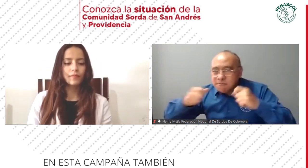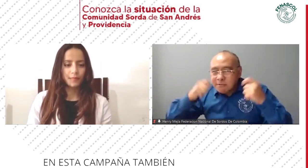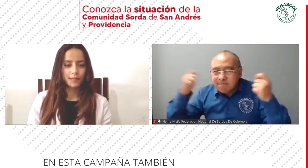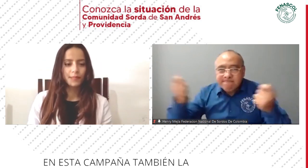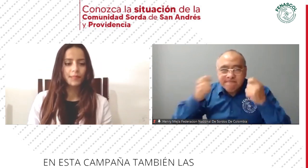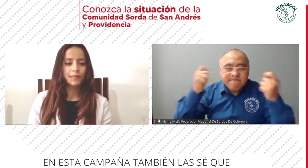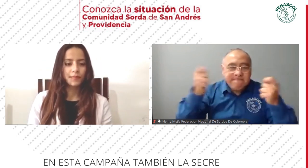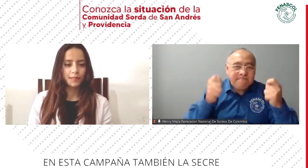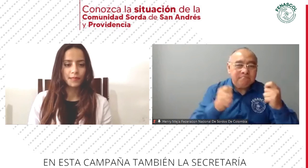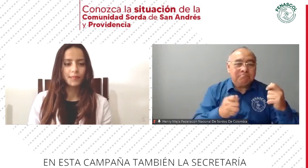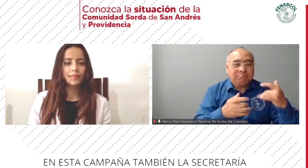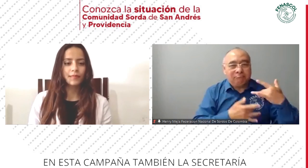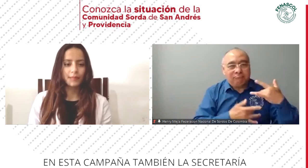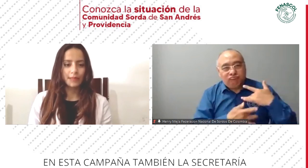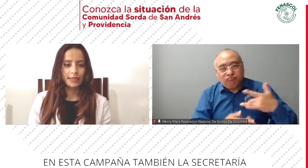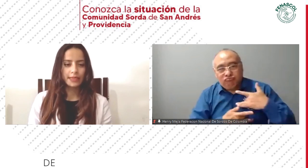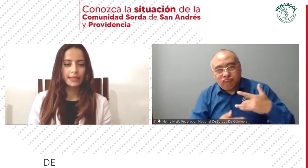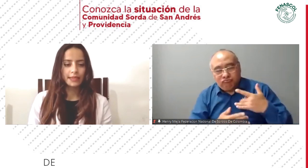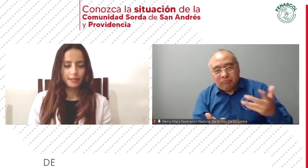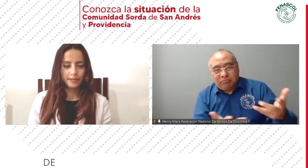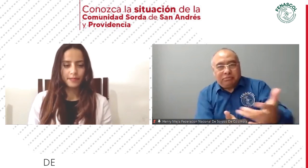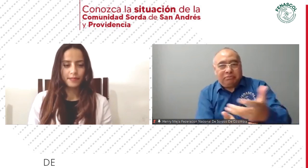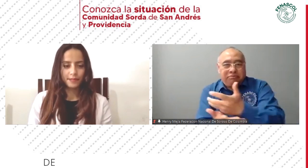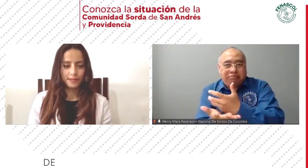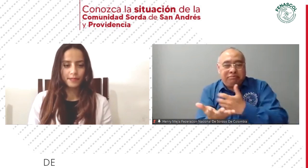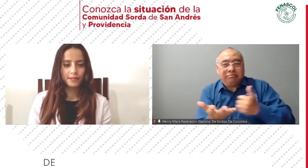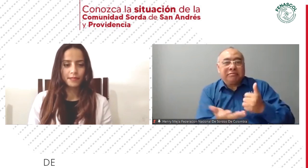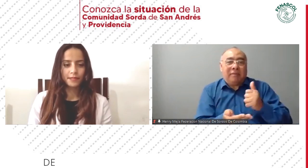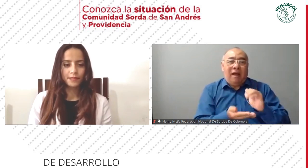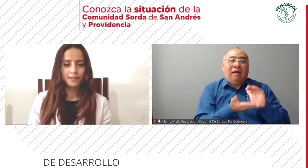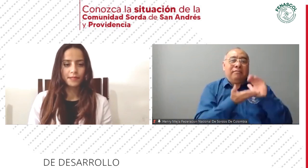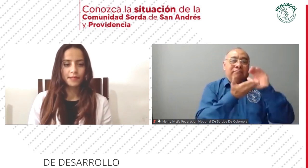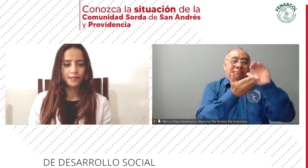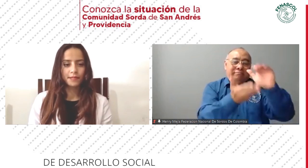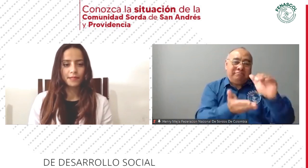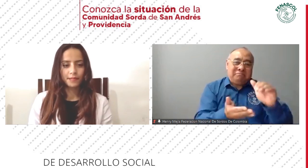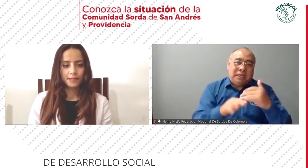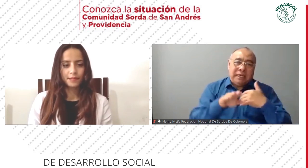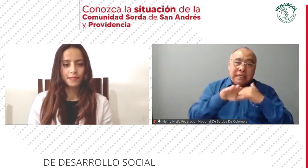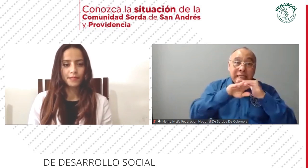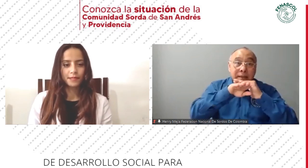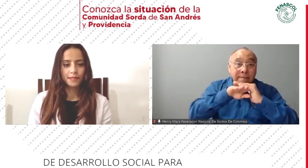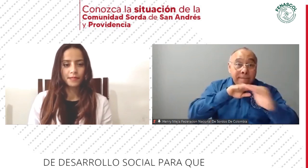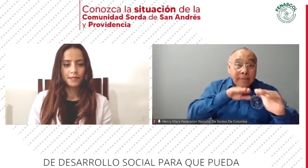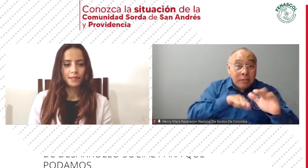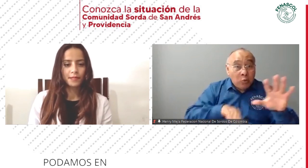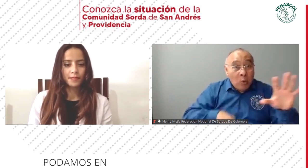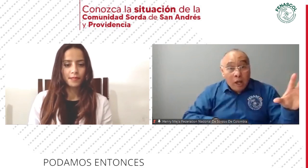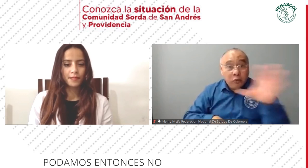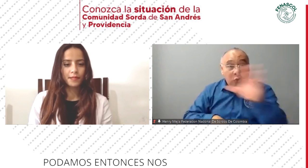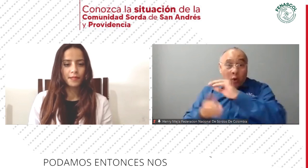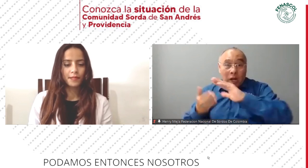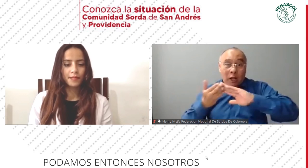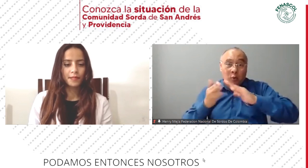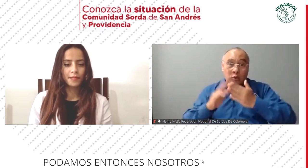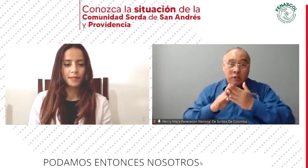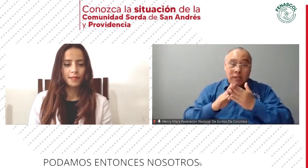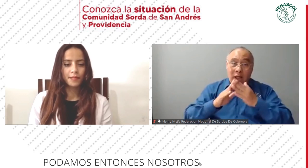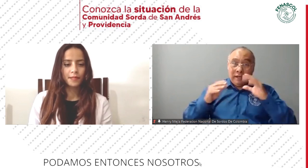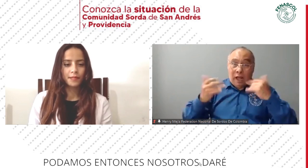la secretaria de desarrollo social para que podamos entonces nosotros